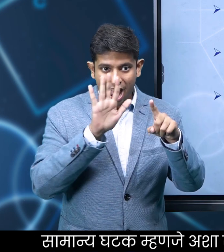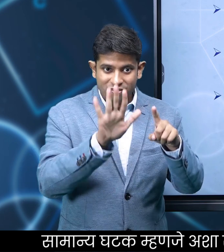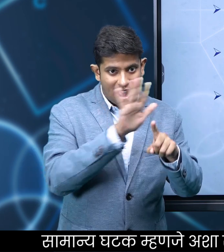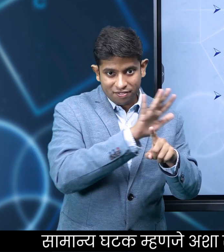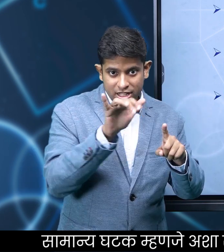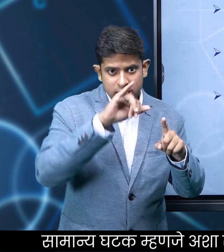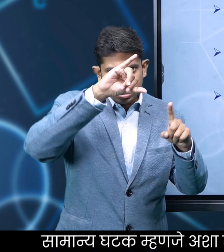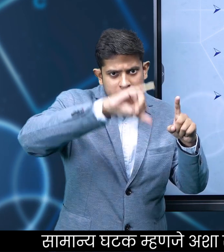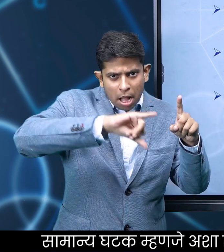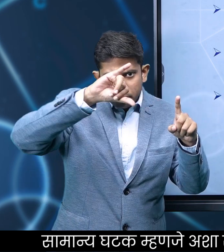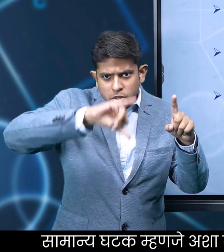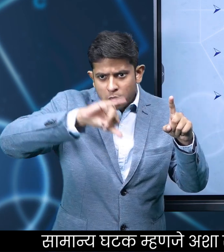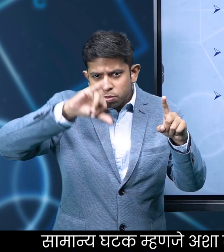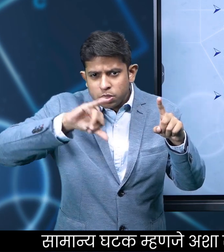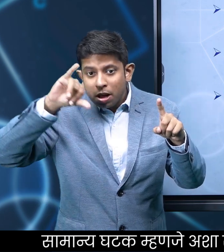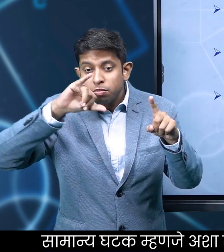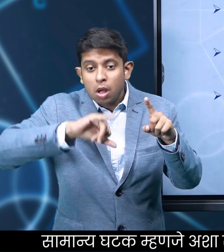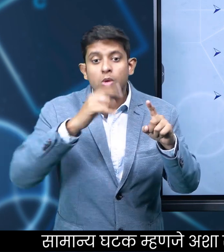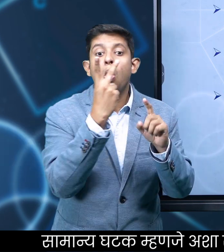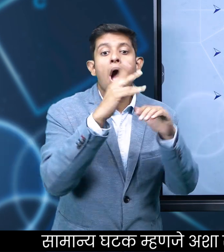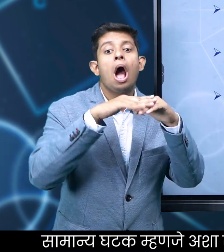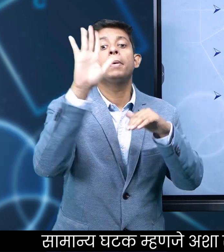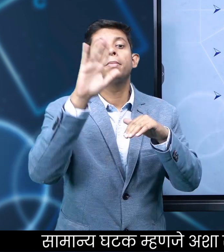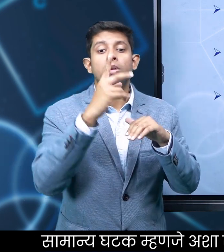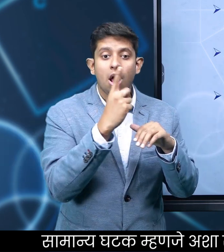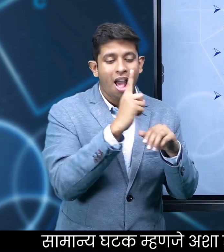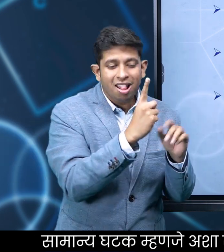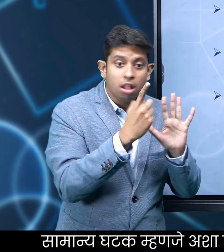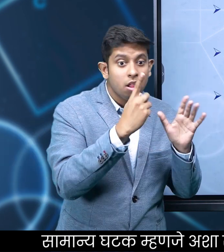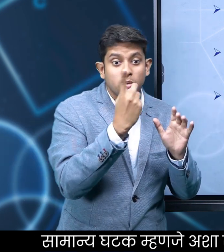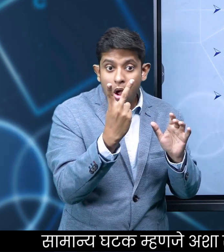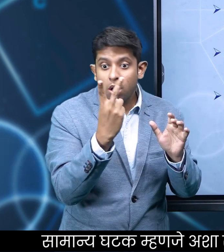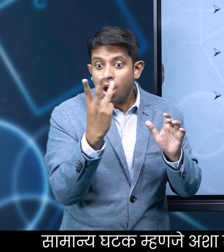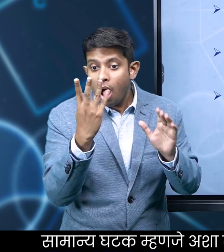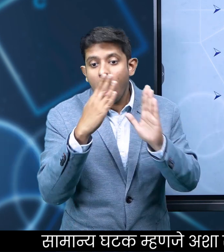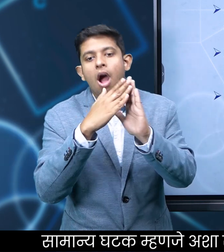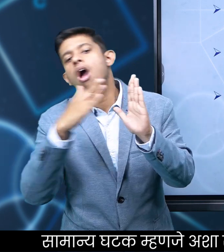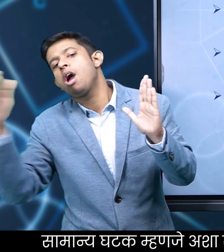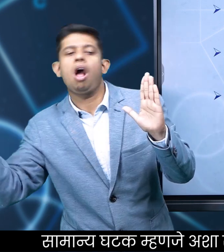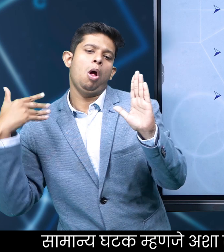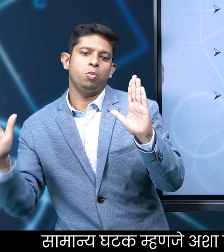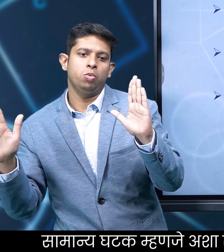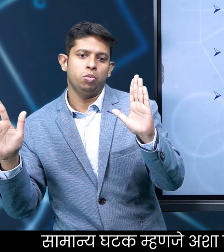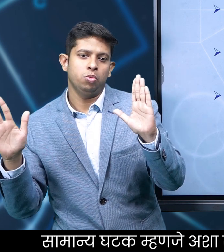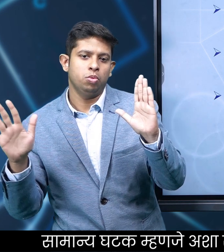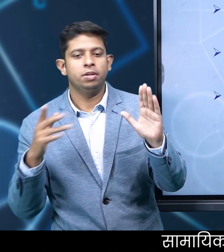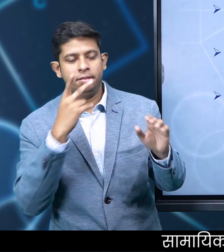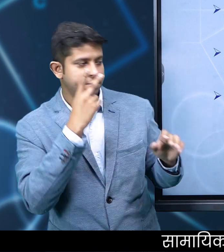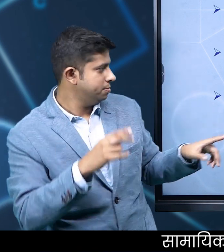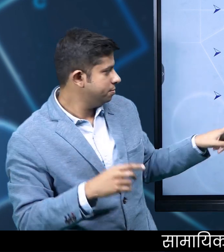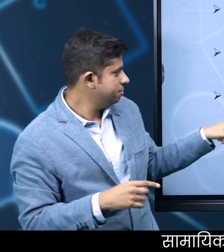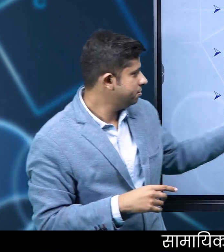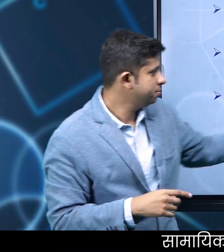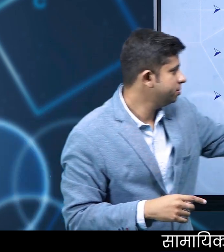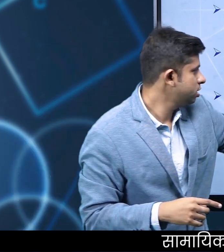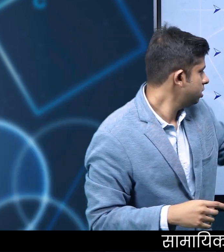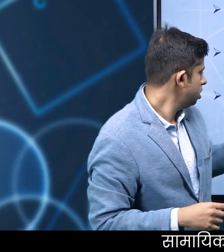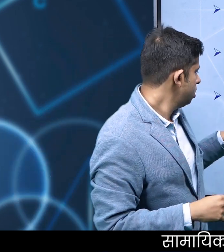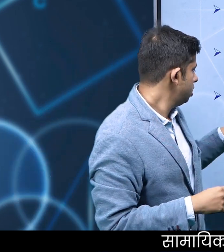सामान्य घटक म्हणजे अशा संख्या ज्या 2 किंवा अधिक दिलेल्या संख्यांमध्ये सामायिक असतात, जसे की